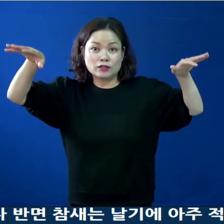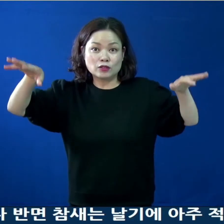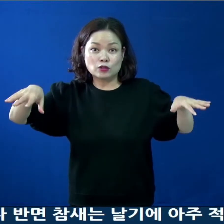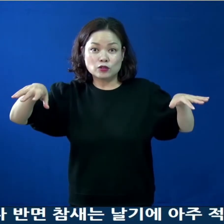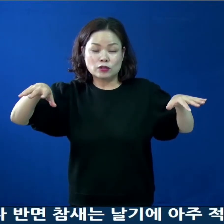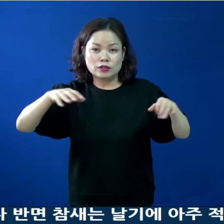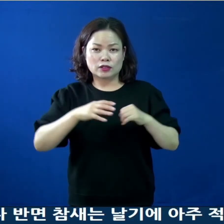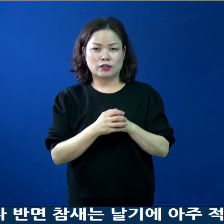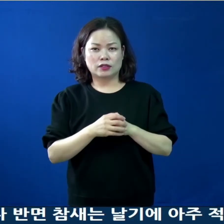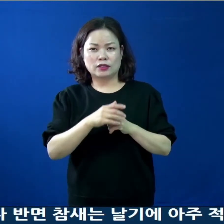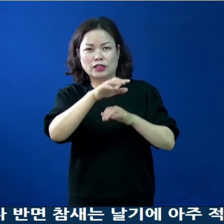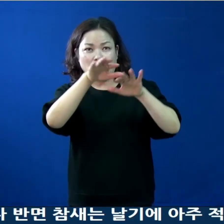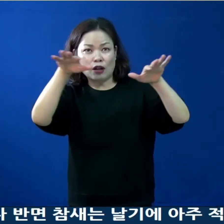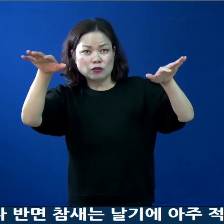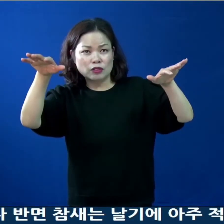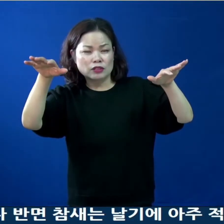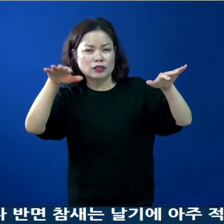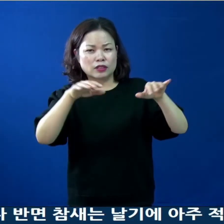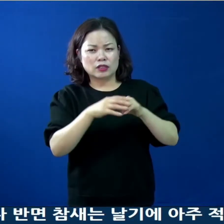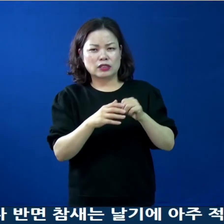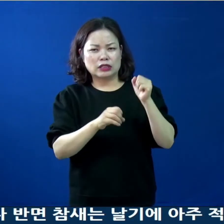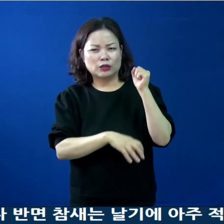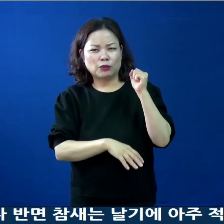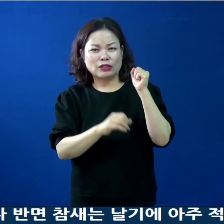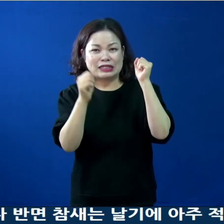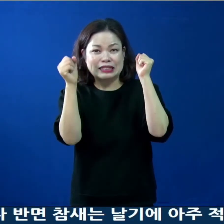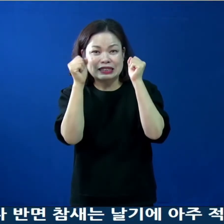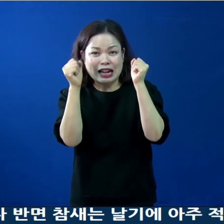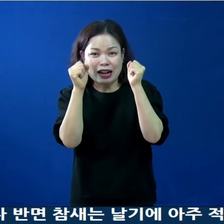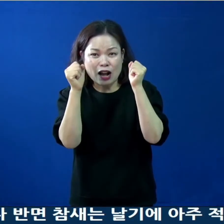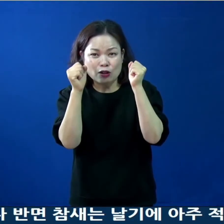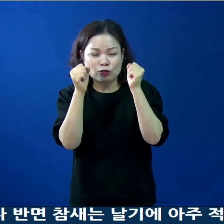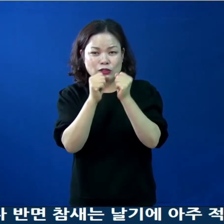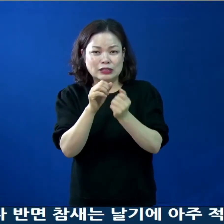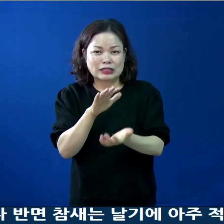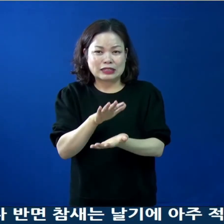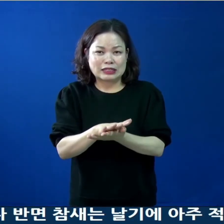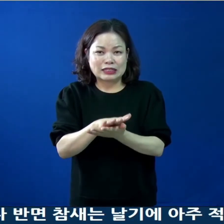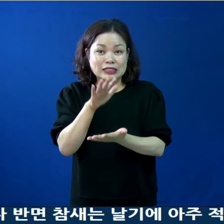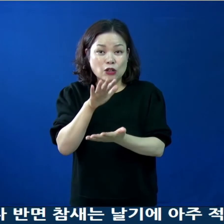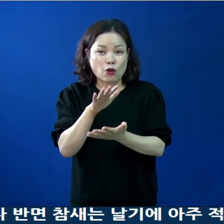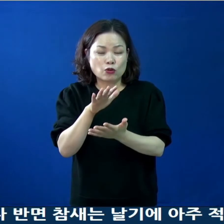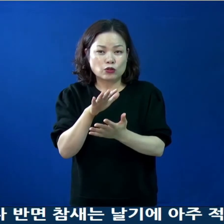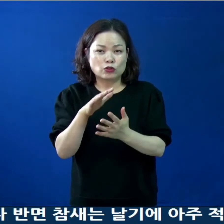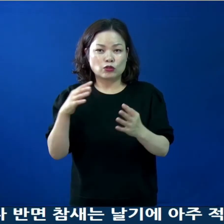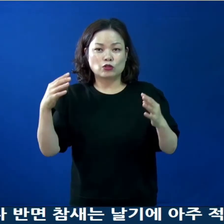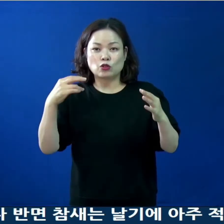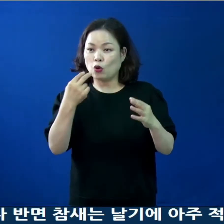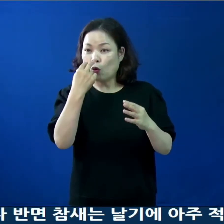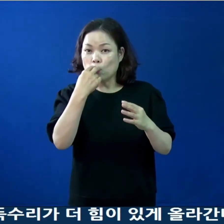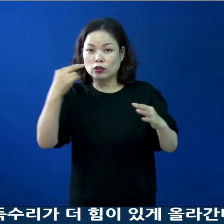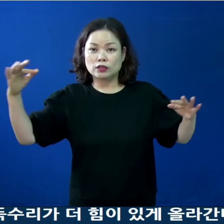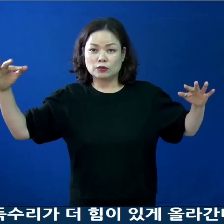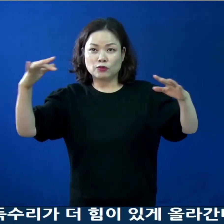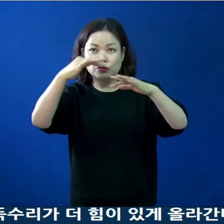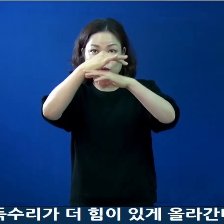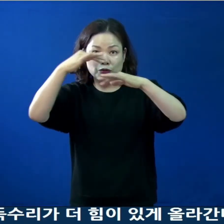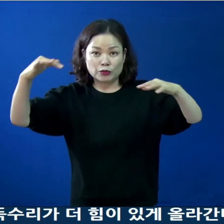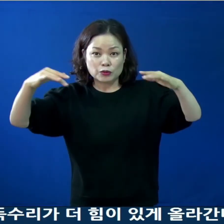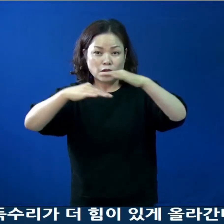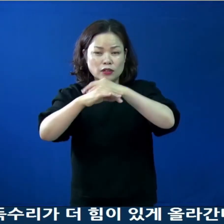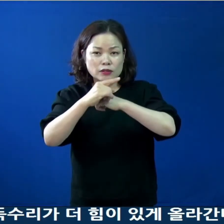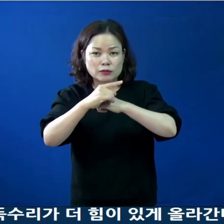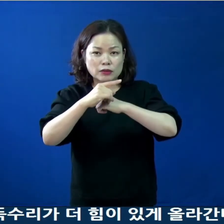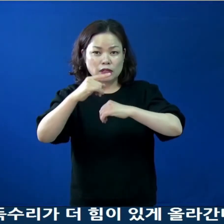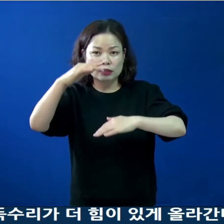이 대기 가운데 뭐 상식적으로 차가운 공기하고 뜨거운 공기가 만나면 어떻게 되죠? 차가운 공기가